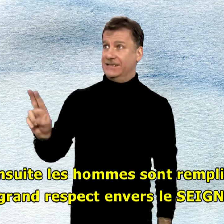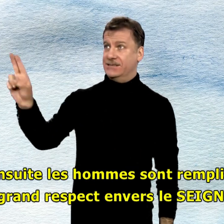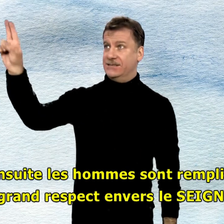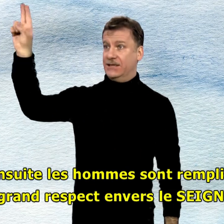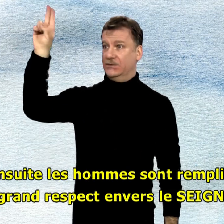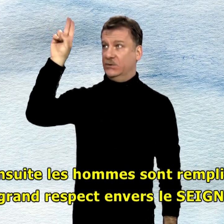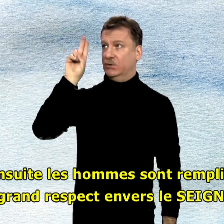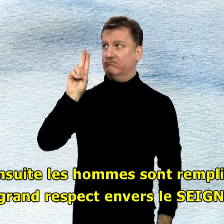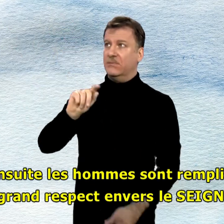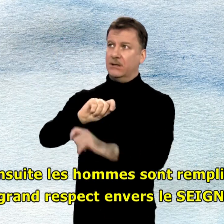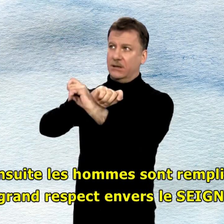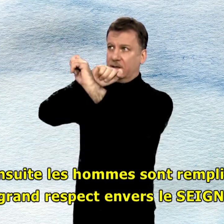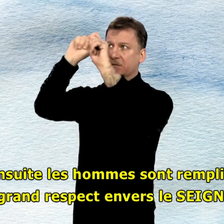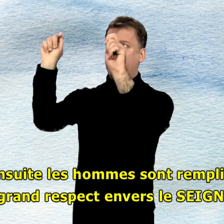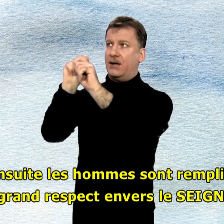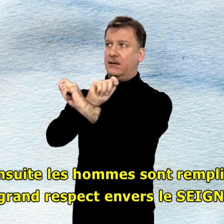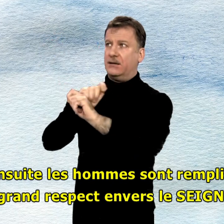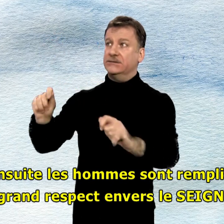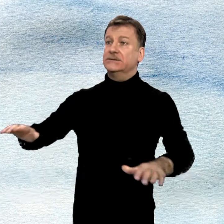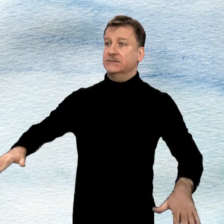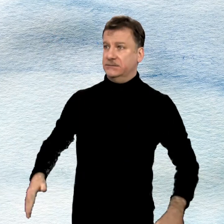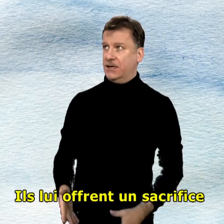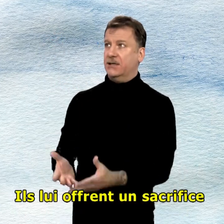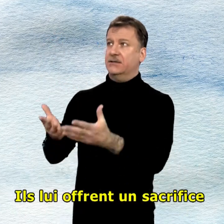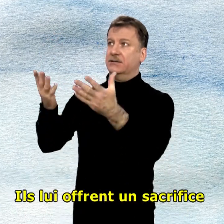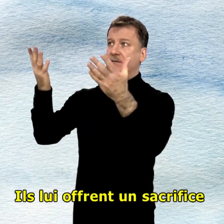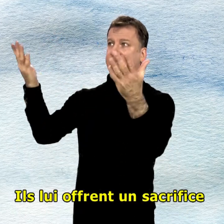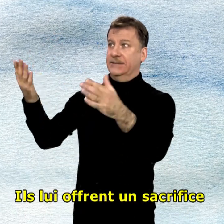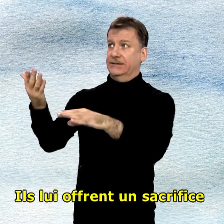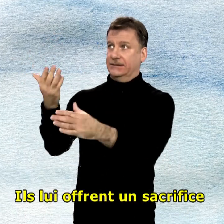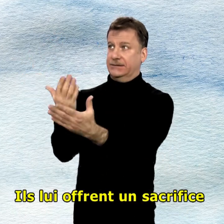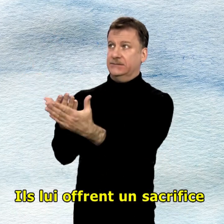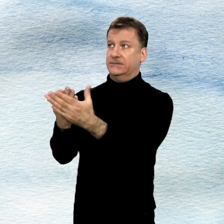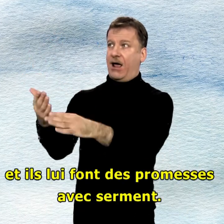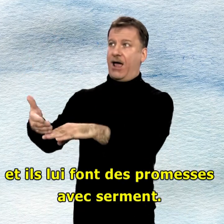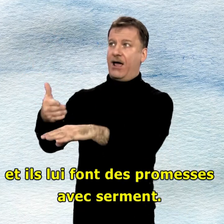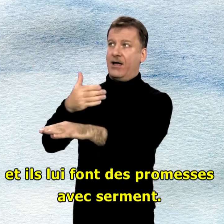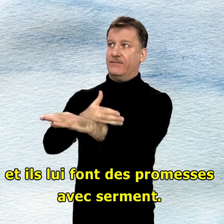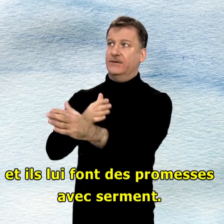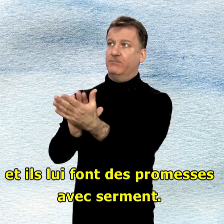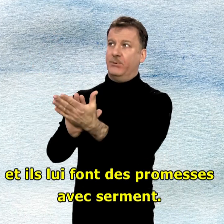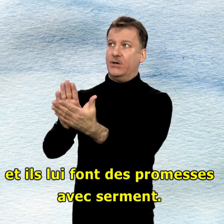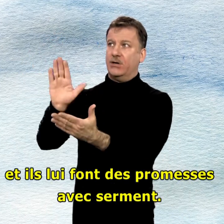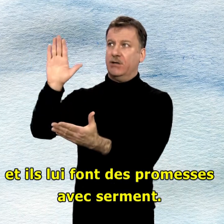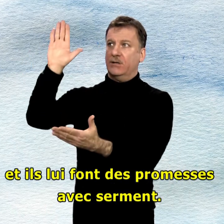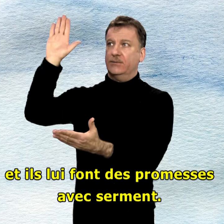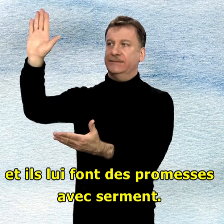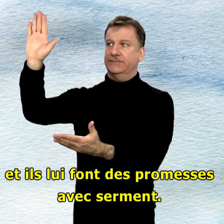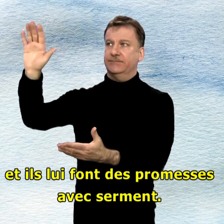Ensuite, les hommes sont remplis d'un grand respect envers le Seigneur. Ils lui offrent un sacrifice et ils lui